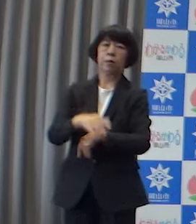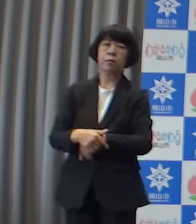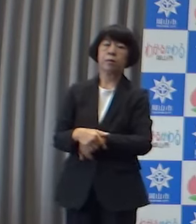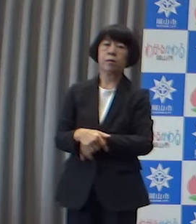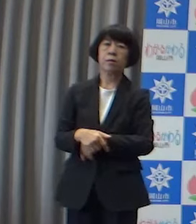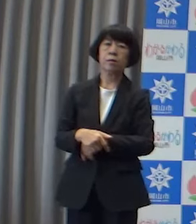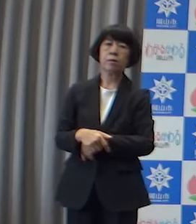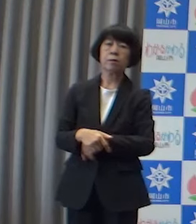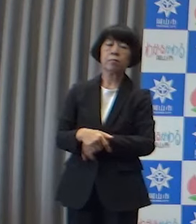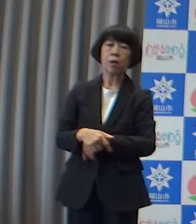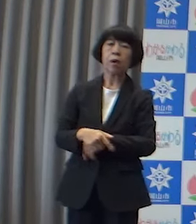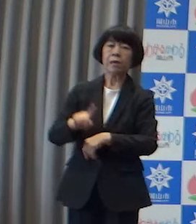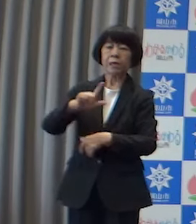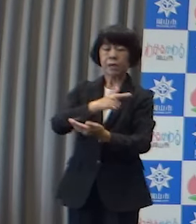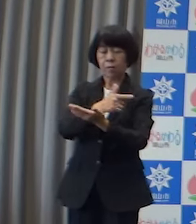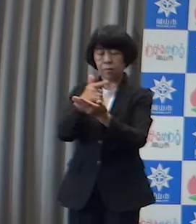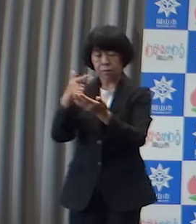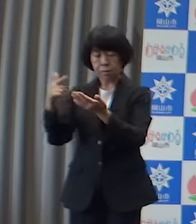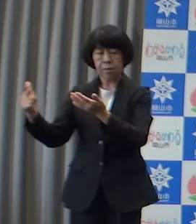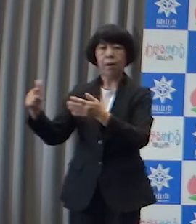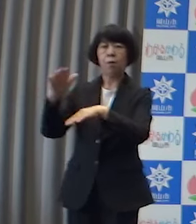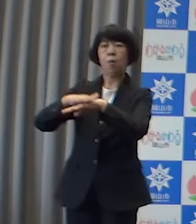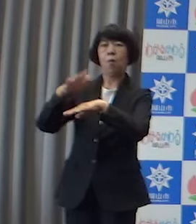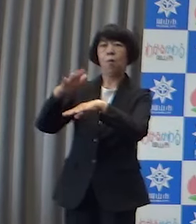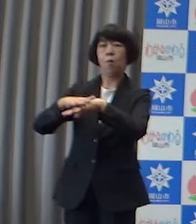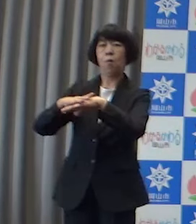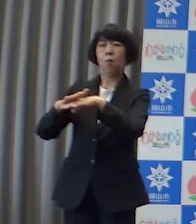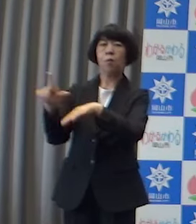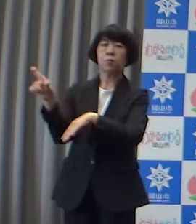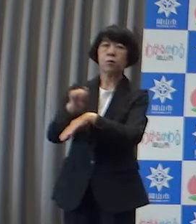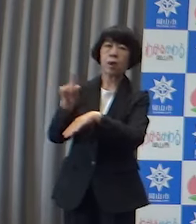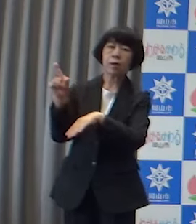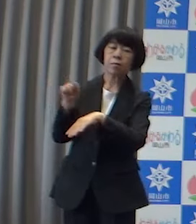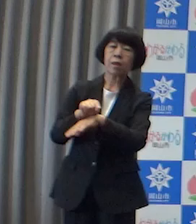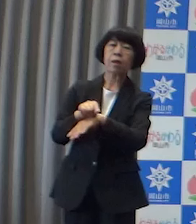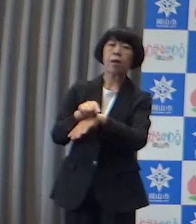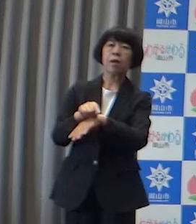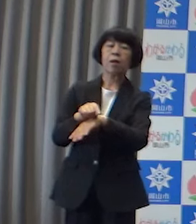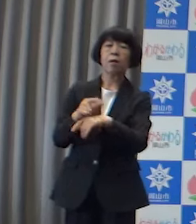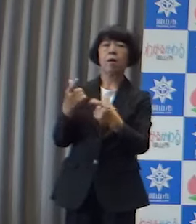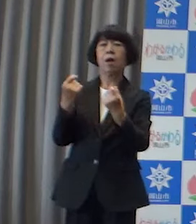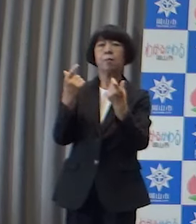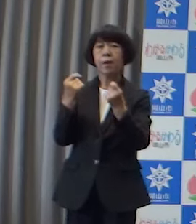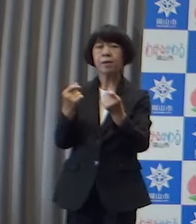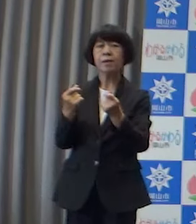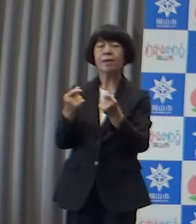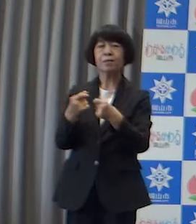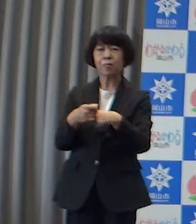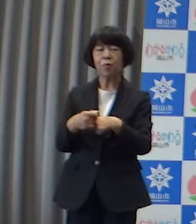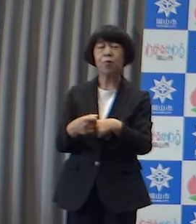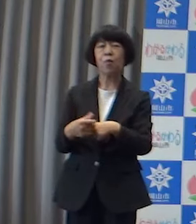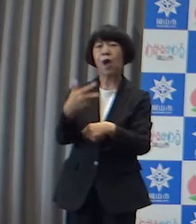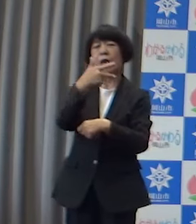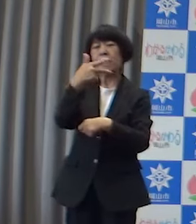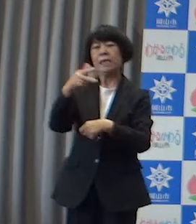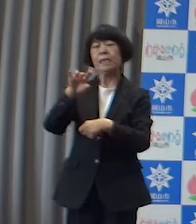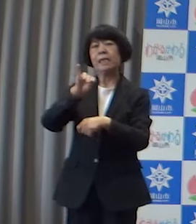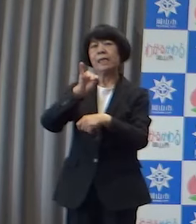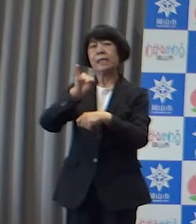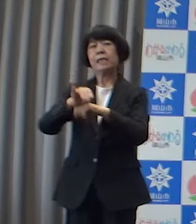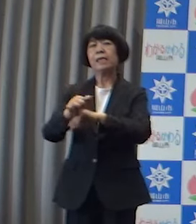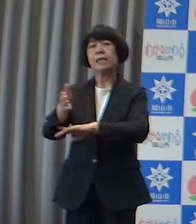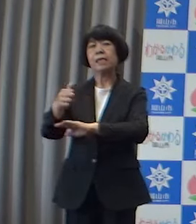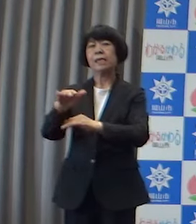まあ、あらゆる手使ってですね、やっぱり自治体間は仲良くっていうのを表現がいいかどうか分かりません